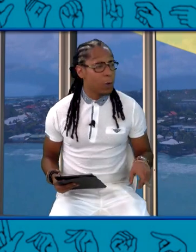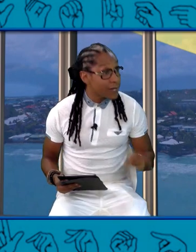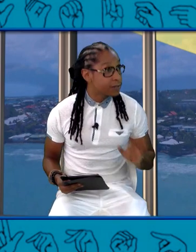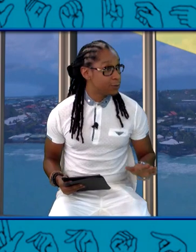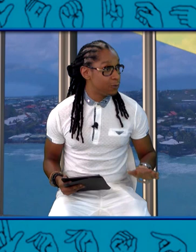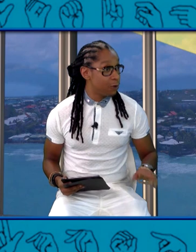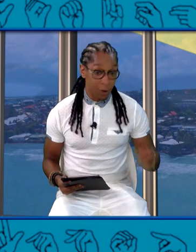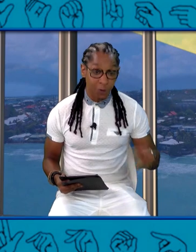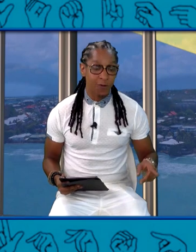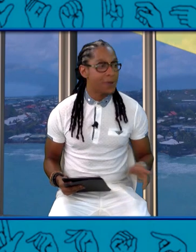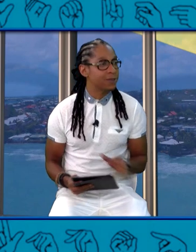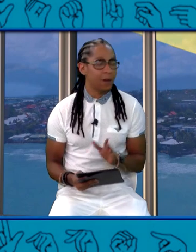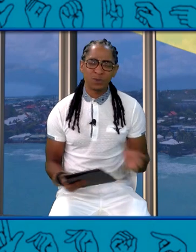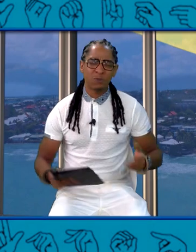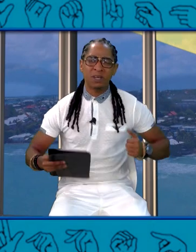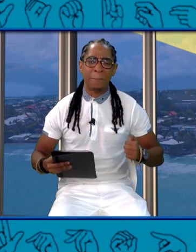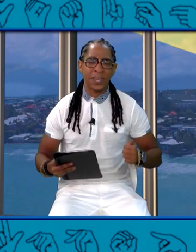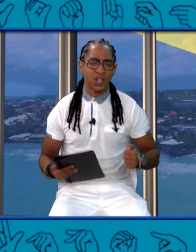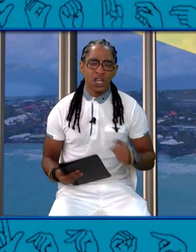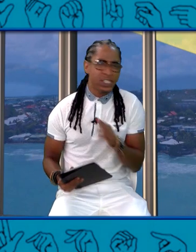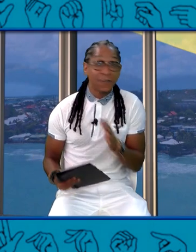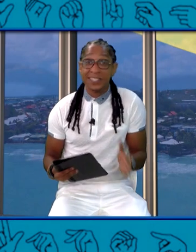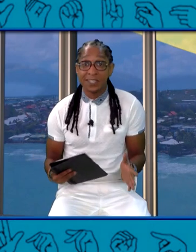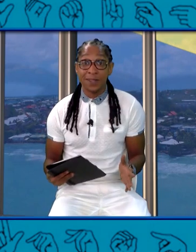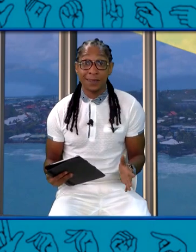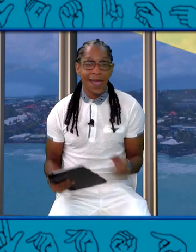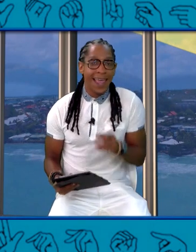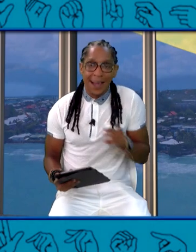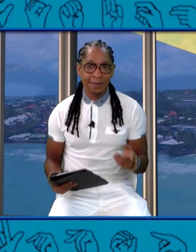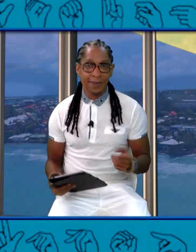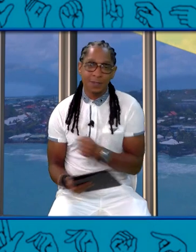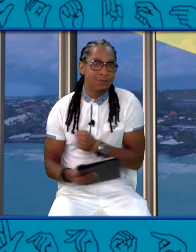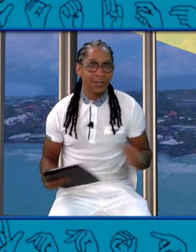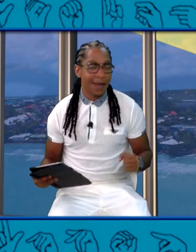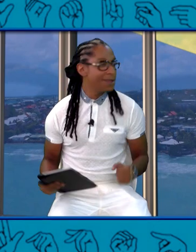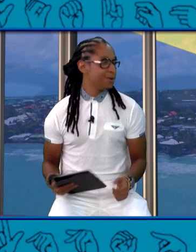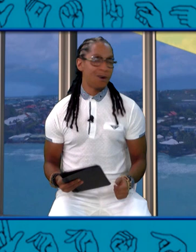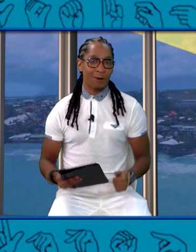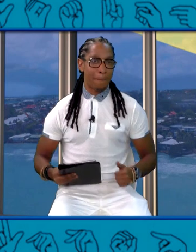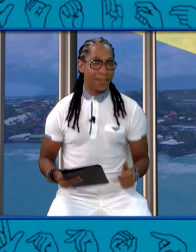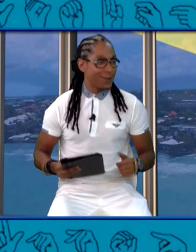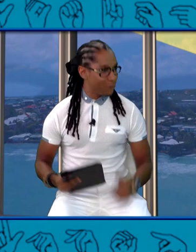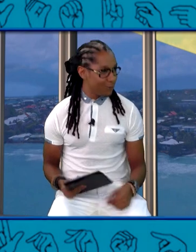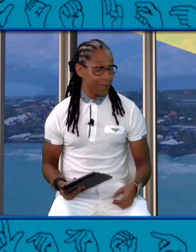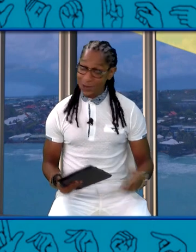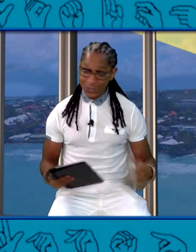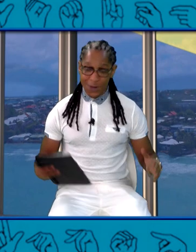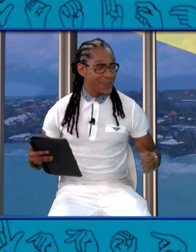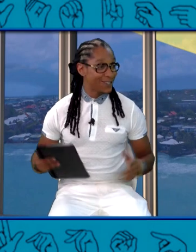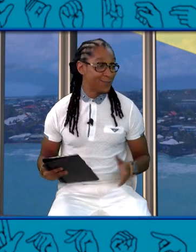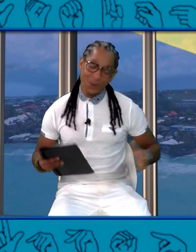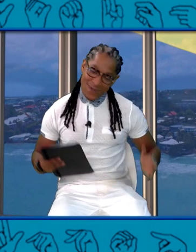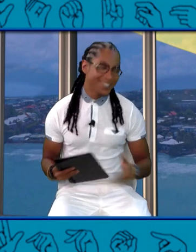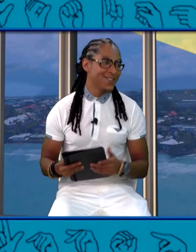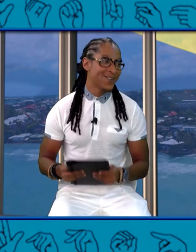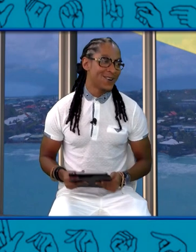et tu repasses quand tu veux. Encore une fois, parce qu'en plus, on la pêche. J'étais fatigué ce matin. Elle est arrivée et tout de suite là, oh, pète le feu. Donc, tu repasses